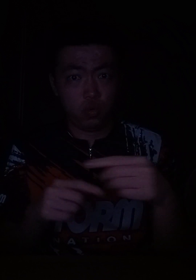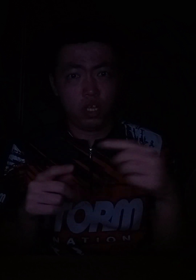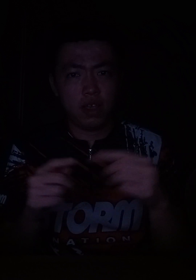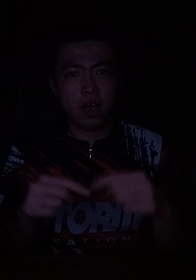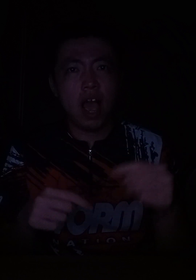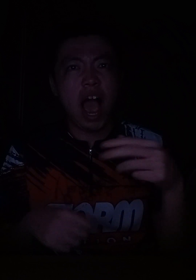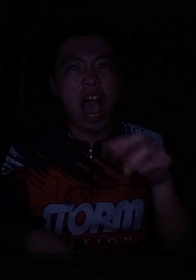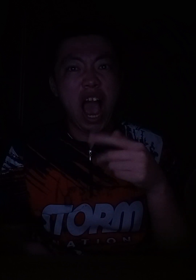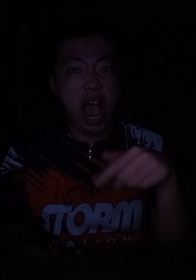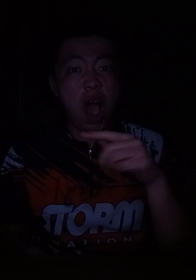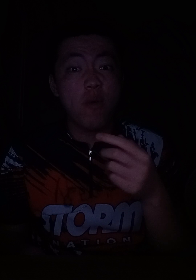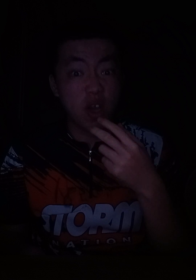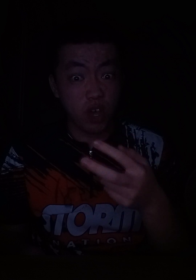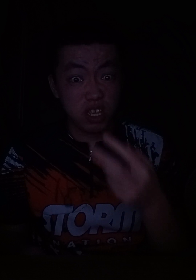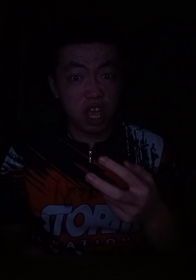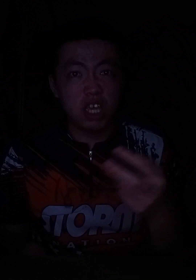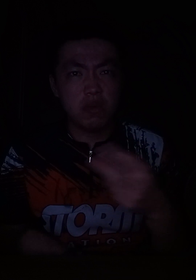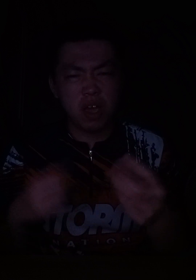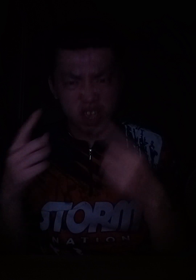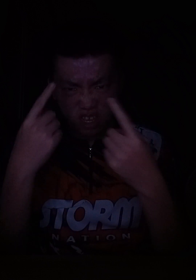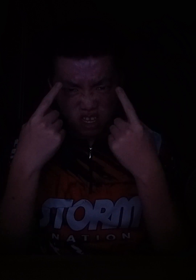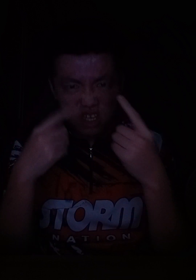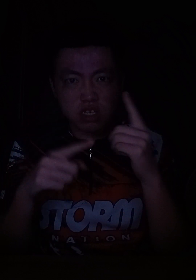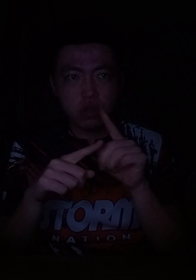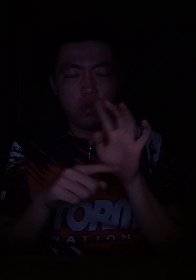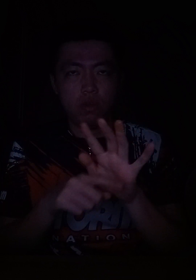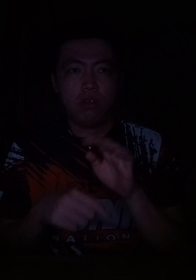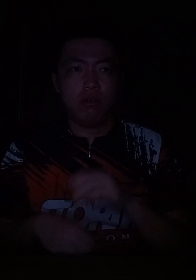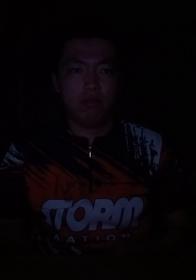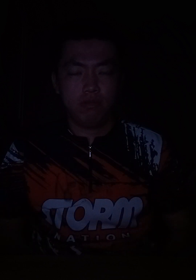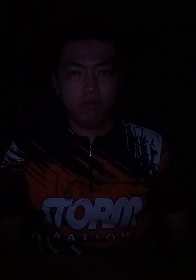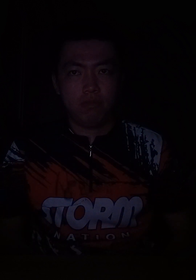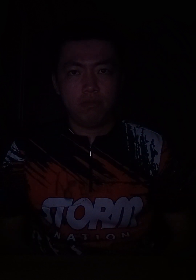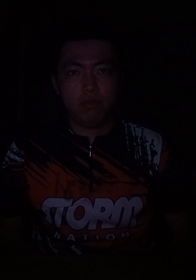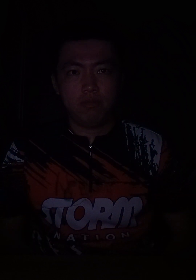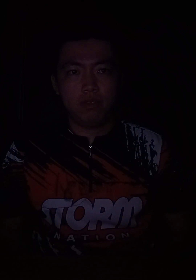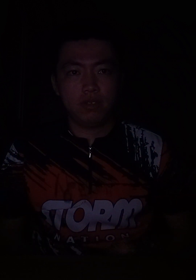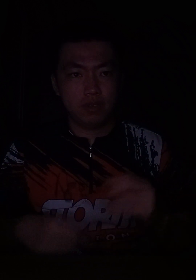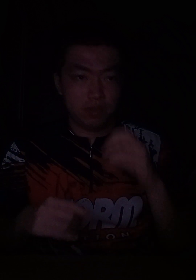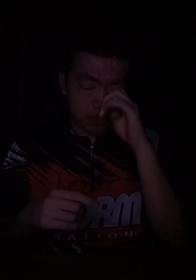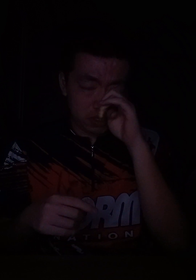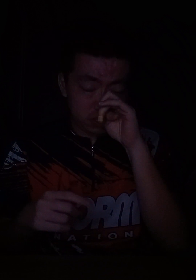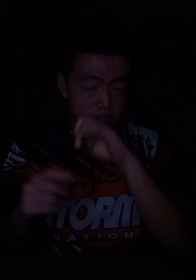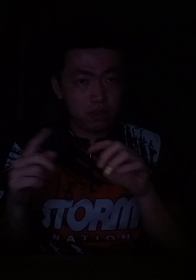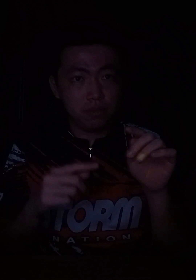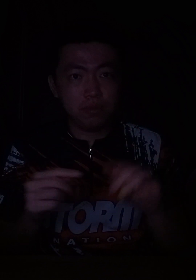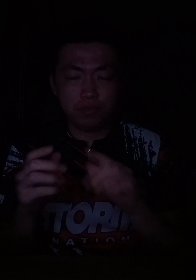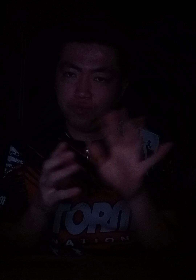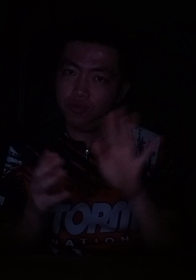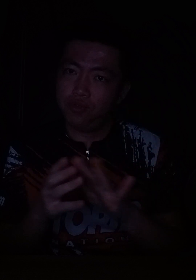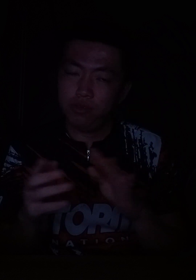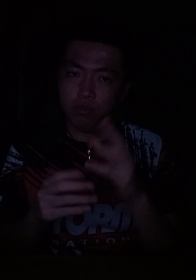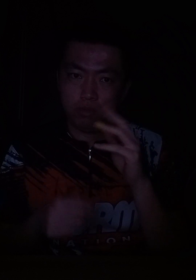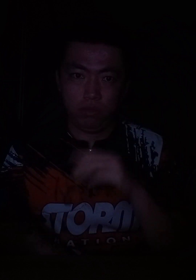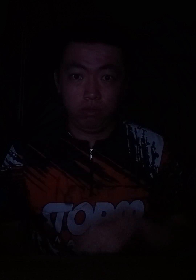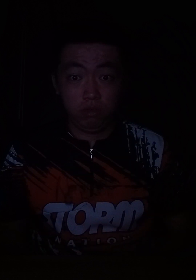줄여달라며 아줌마라고 했는데 이 말에 화가 나 그랬다고 진술했습니다. 자기가 팍하고는 뭐 본인이 주의를 살았었다. A씨가